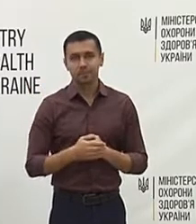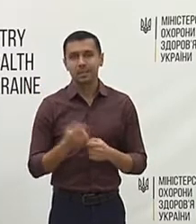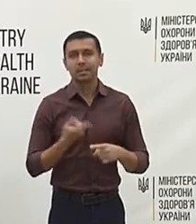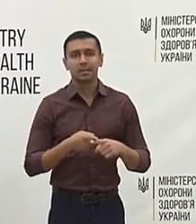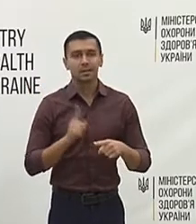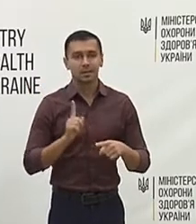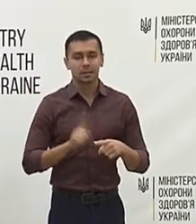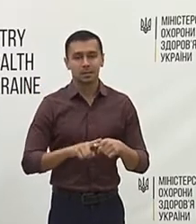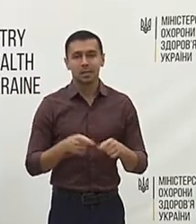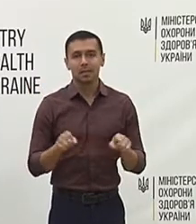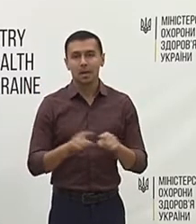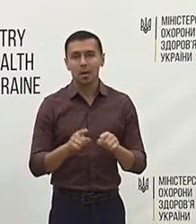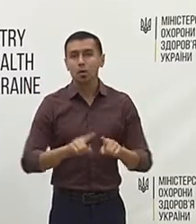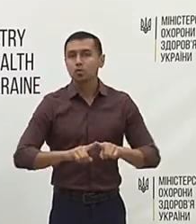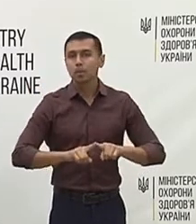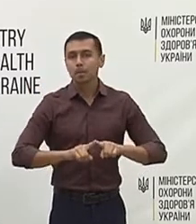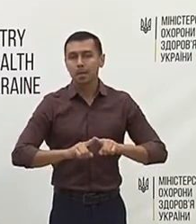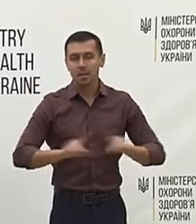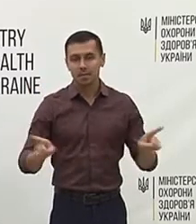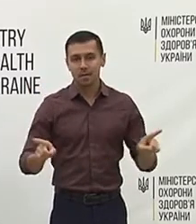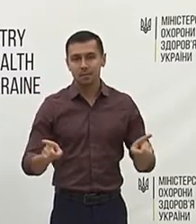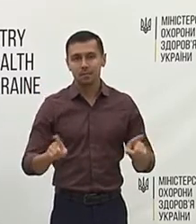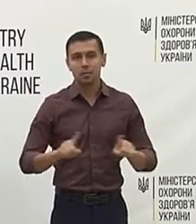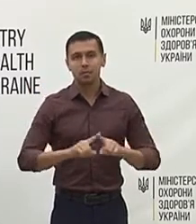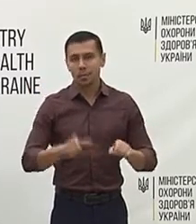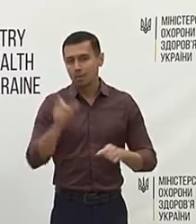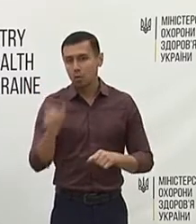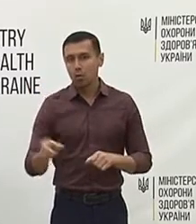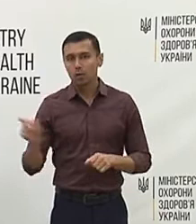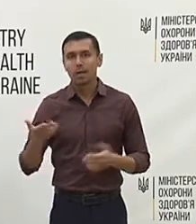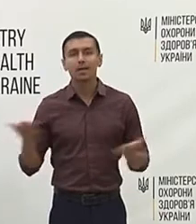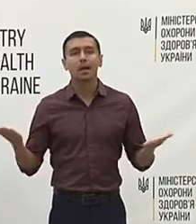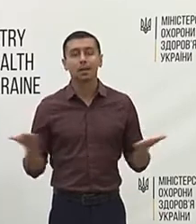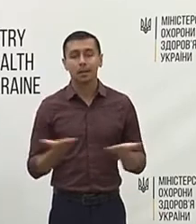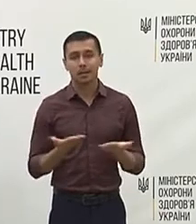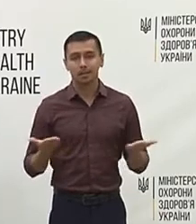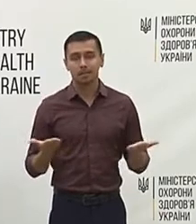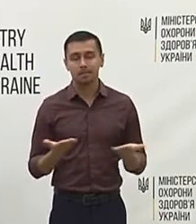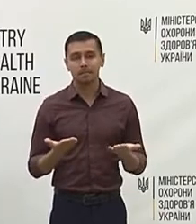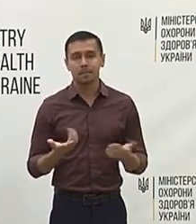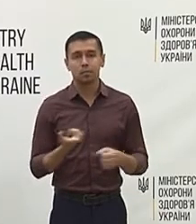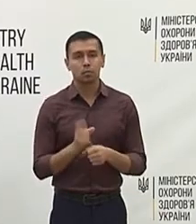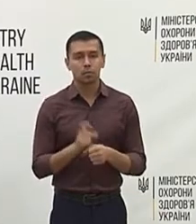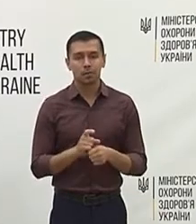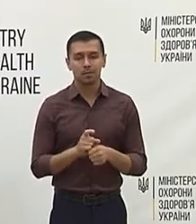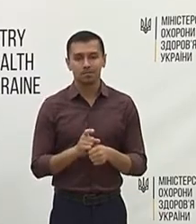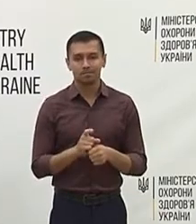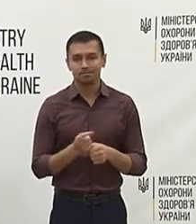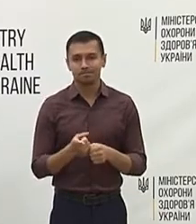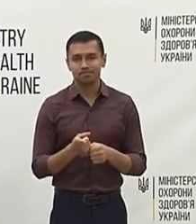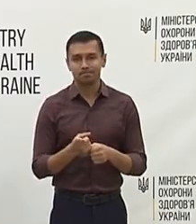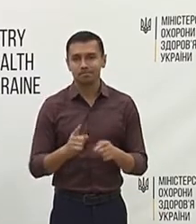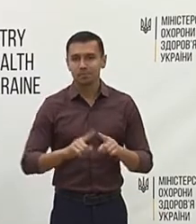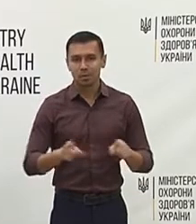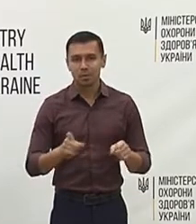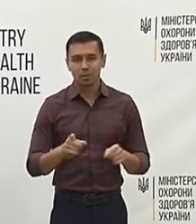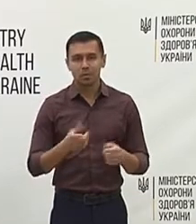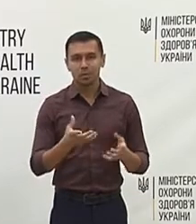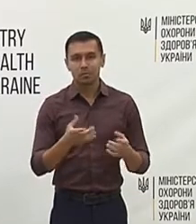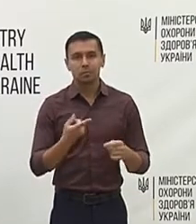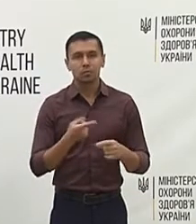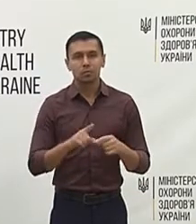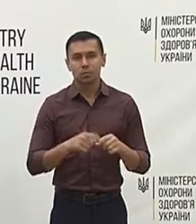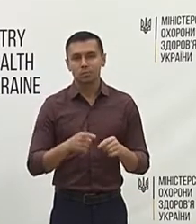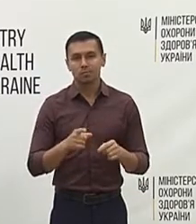Це така особливі люди, які дуже іскусно освоїли цю